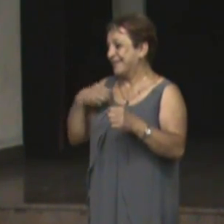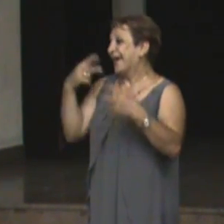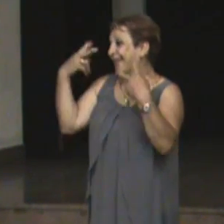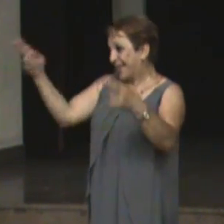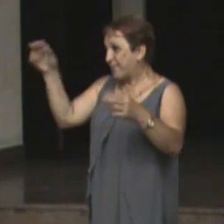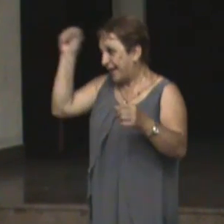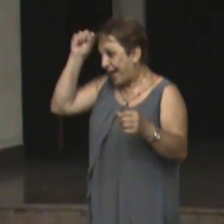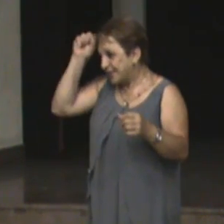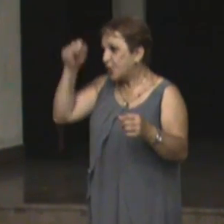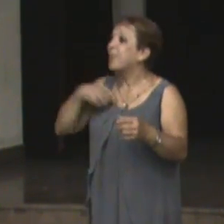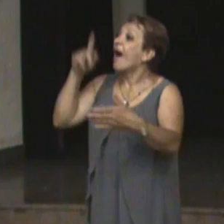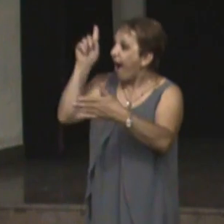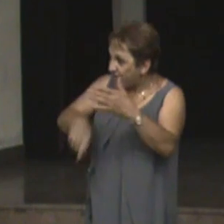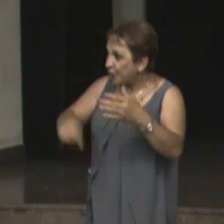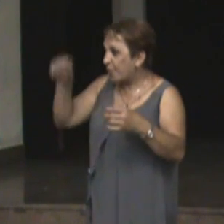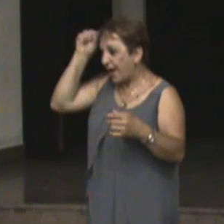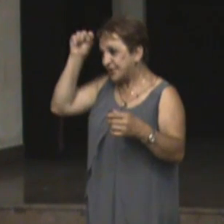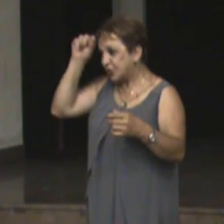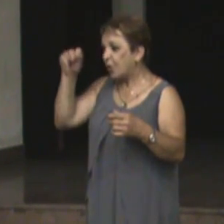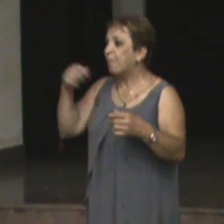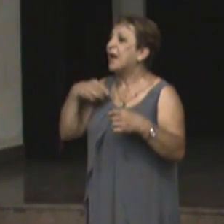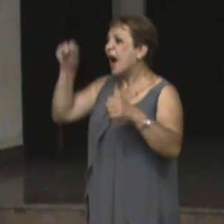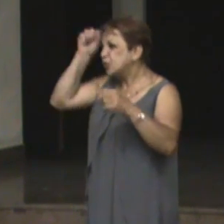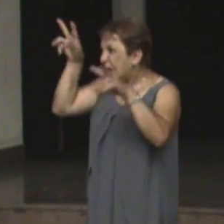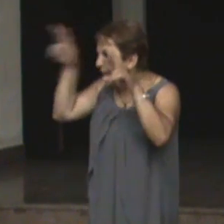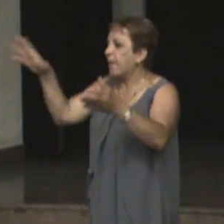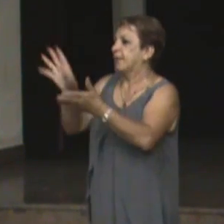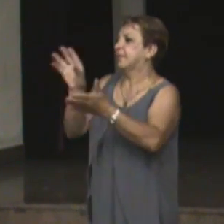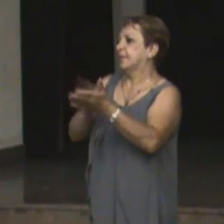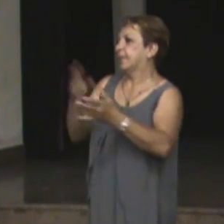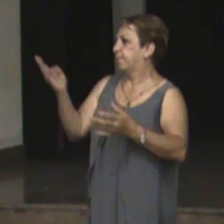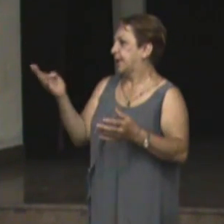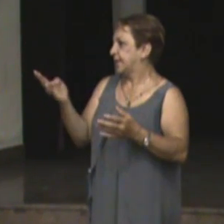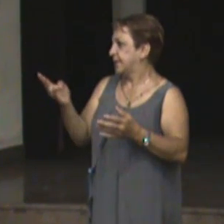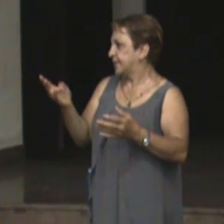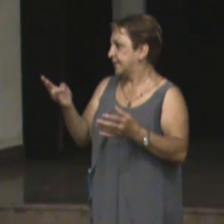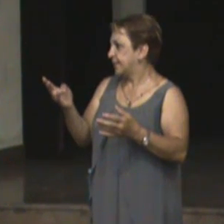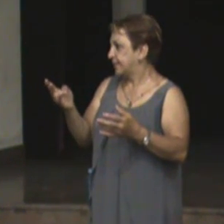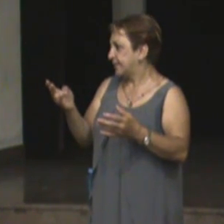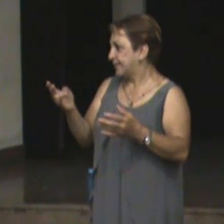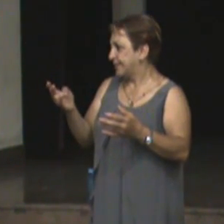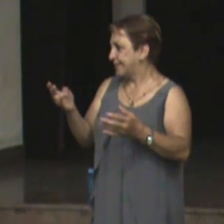ենք Աստծուն, ուրեմն պիտի նմանվենք Աստծուն։ Եվ